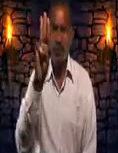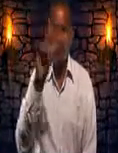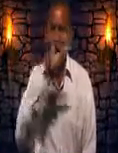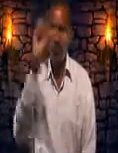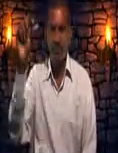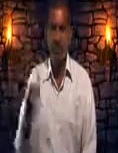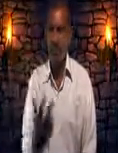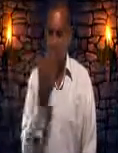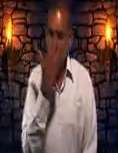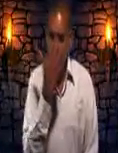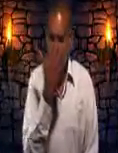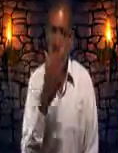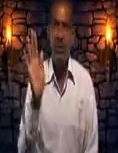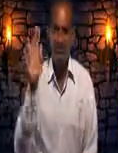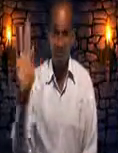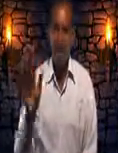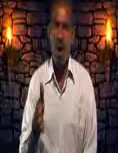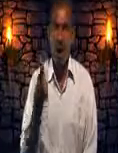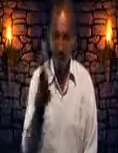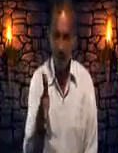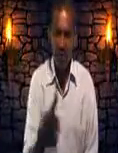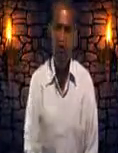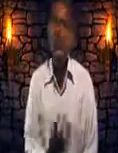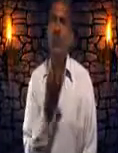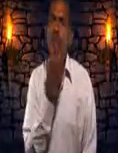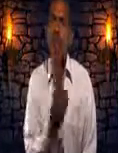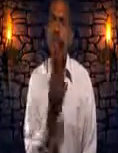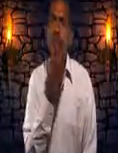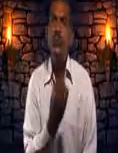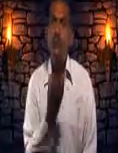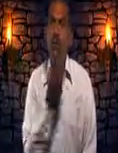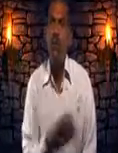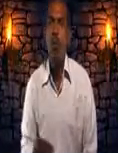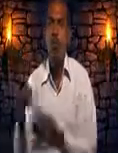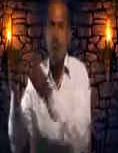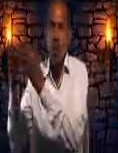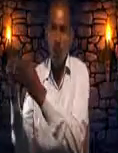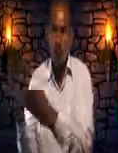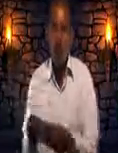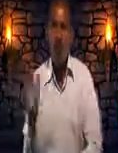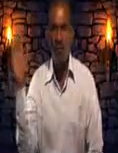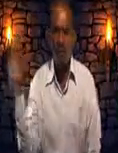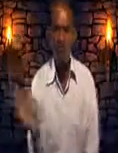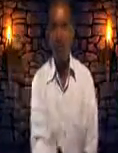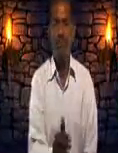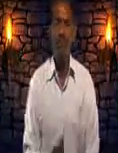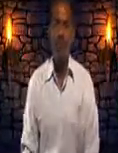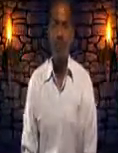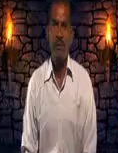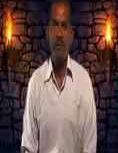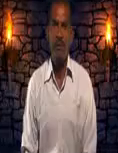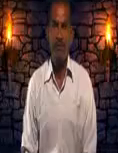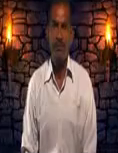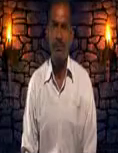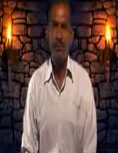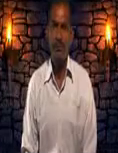வசனம் 13. குருடனாயிருந்த அவனை பரிசேயர் இடத்திற்கு கொண்டு போனார்கள்.